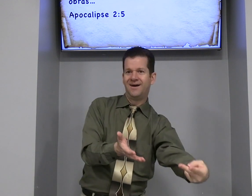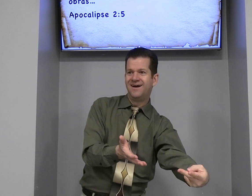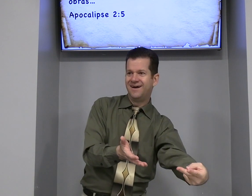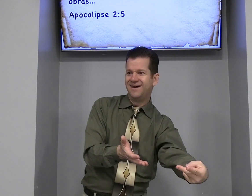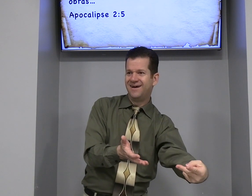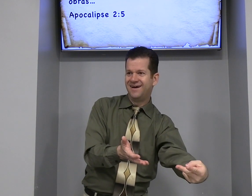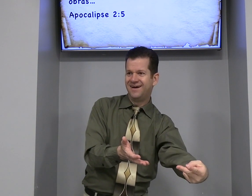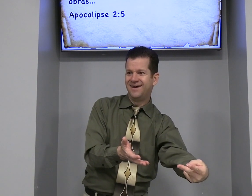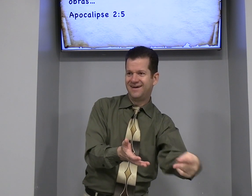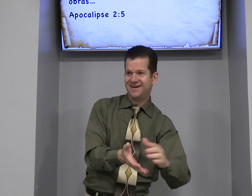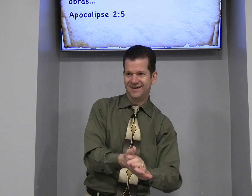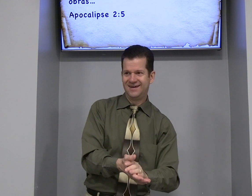Esse sinal, cair.